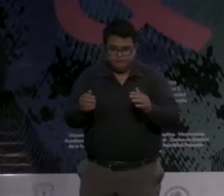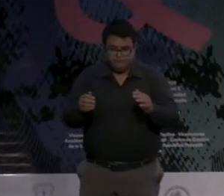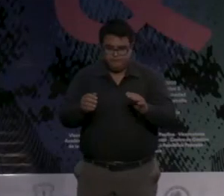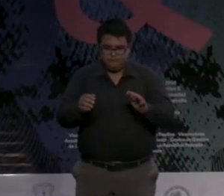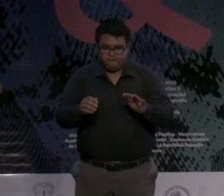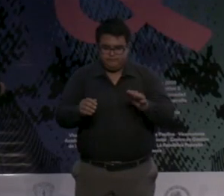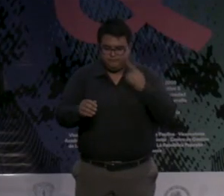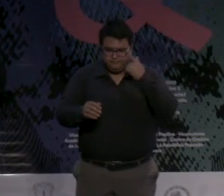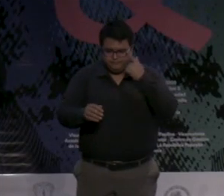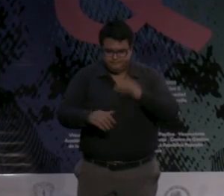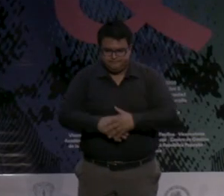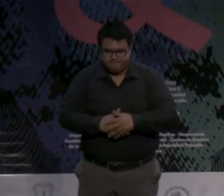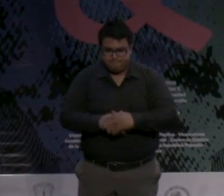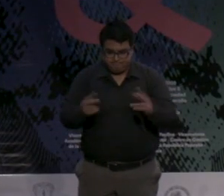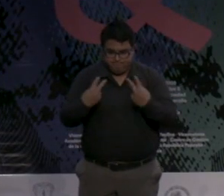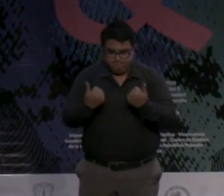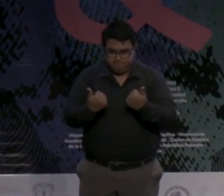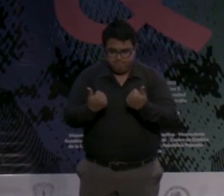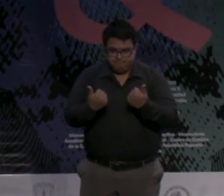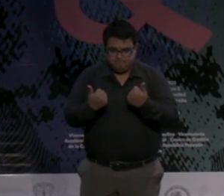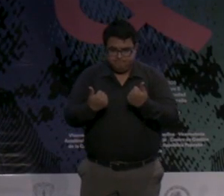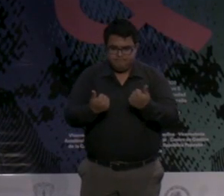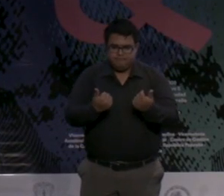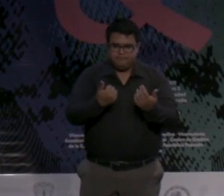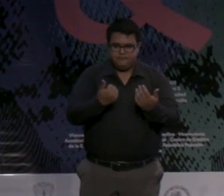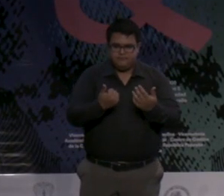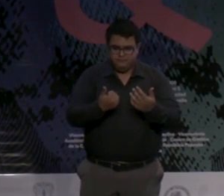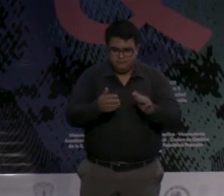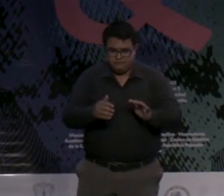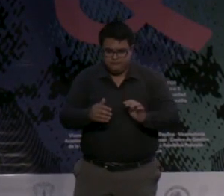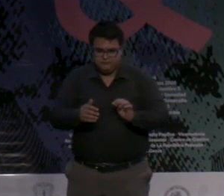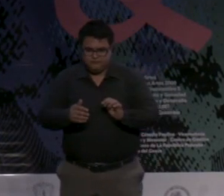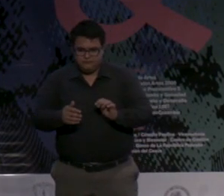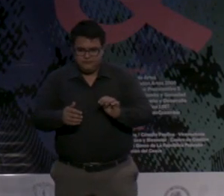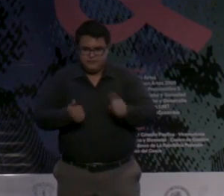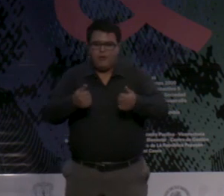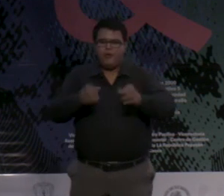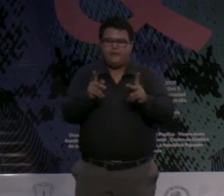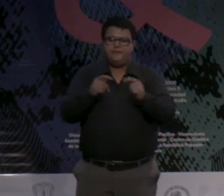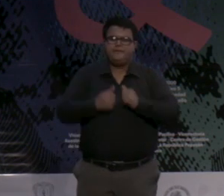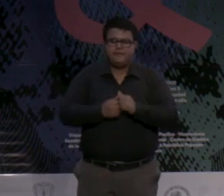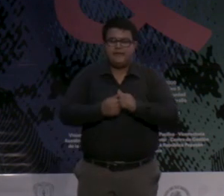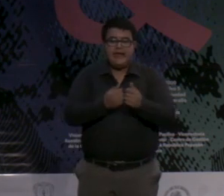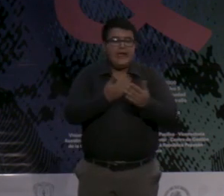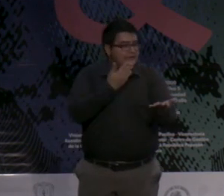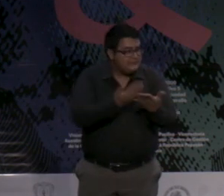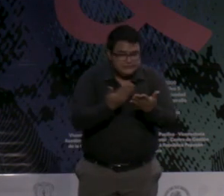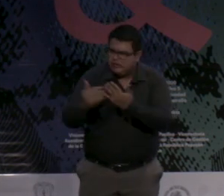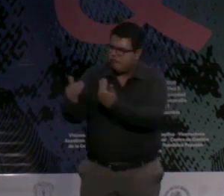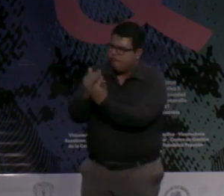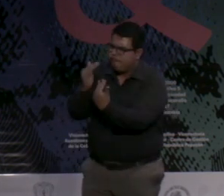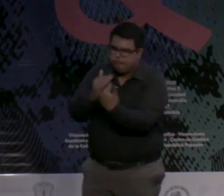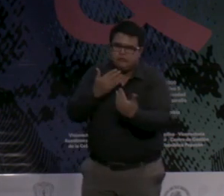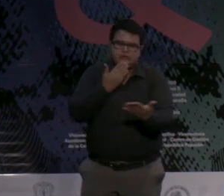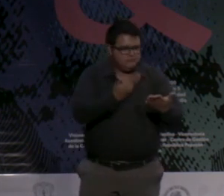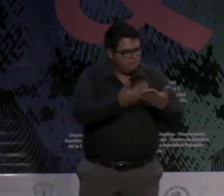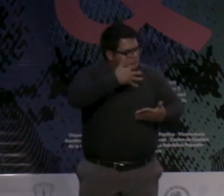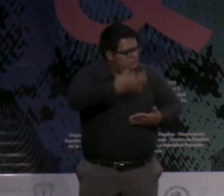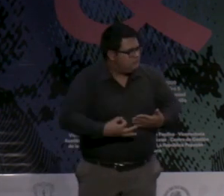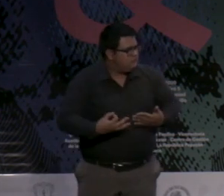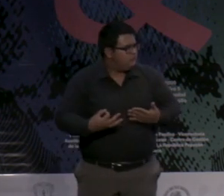Muchas gracias a los organizadores por la invitación y a esta ciudad por la acogida. Un saludo especial, yo siento